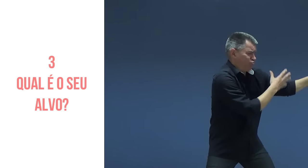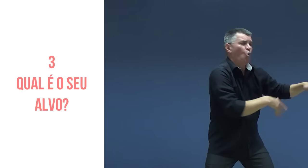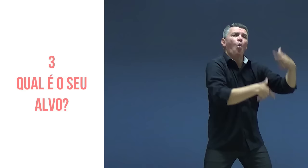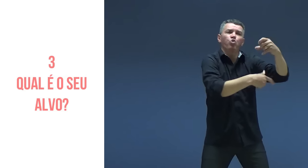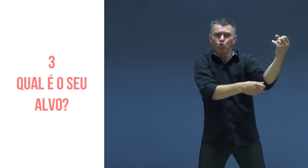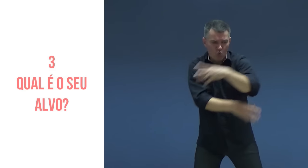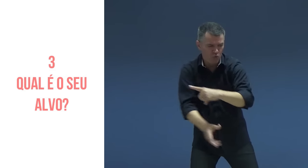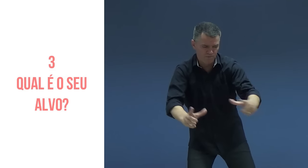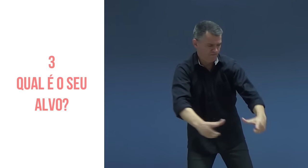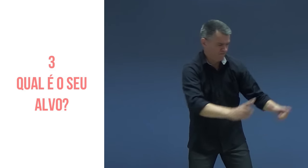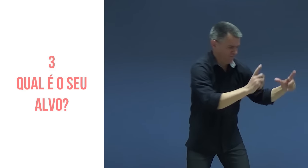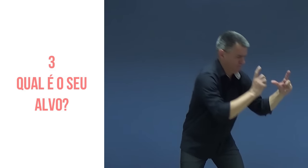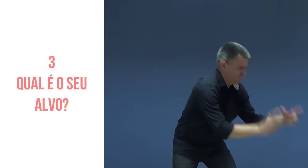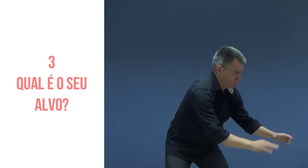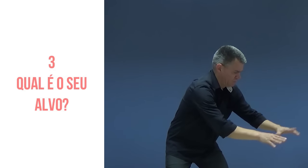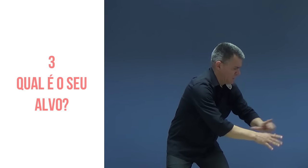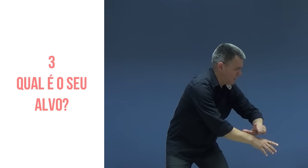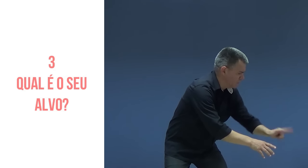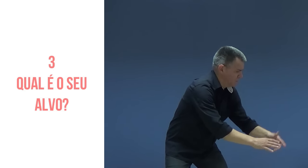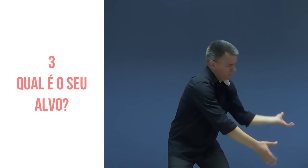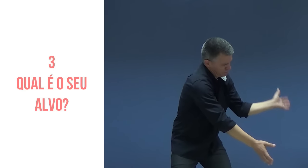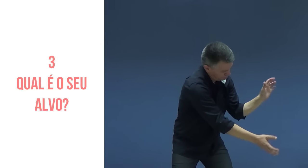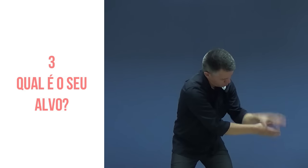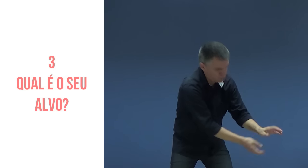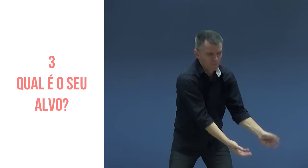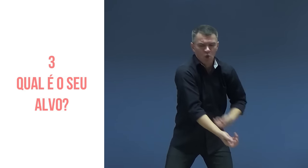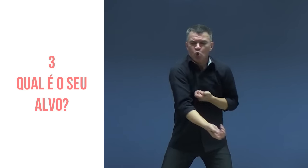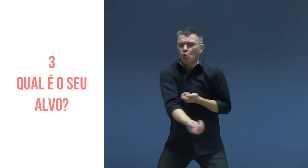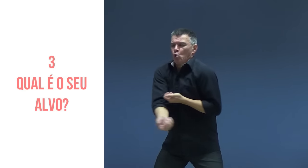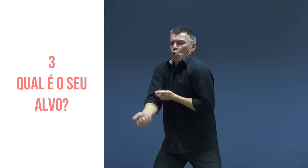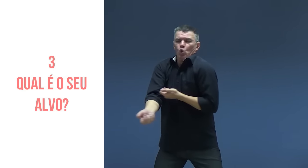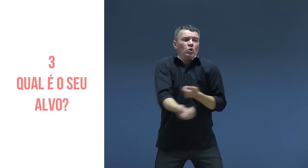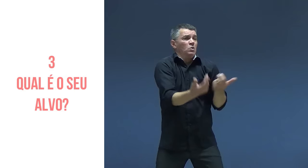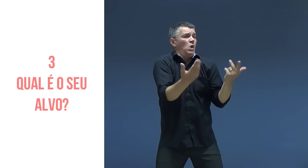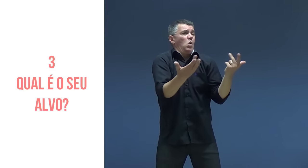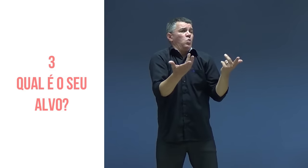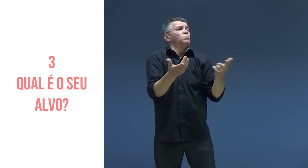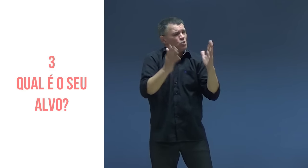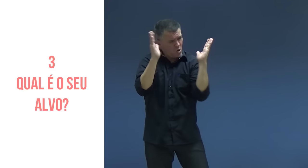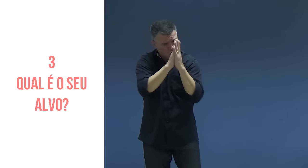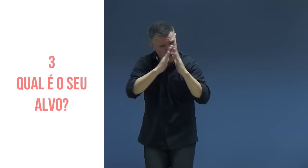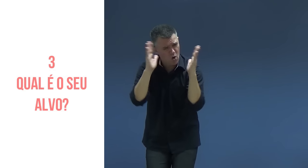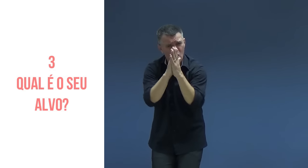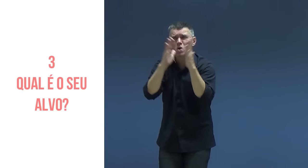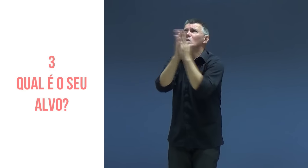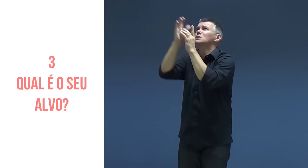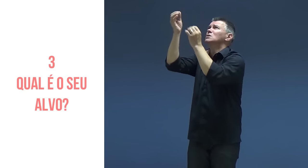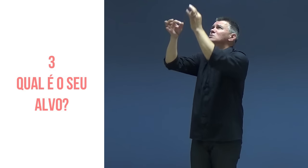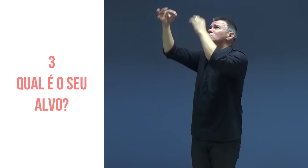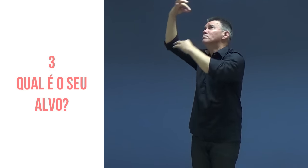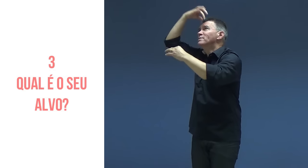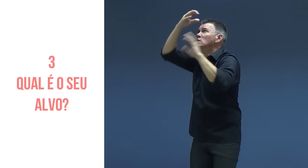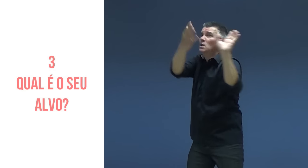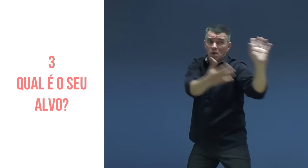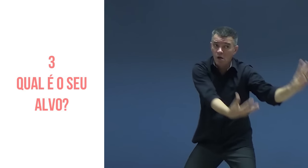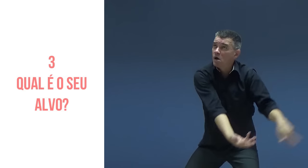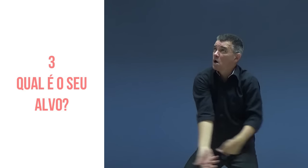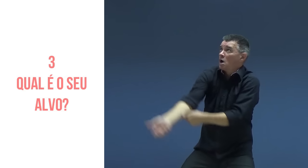vamos jogar fora esse lixo, não, vamos colocar um novo ali, né? Aí o aspirador funciona de novo. Coração, o Espírito